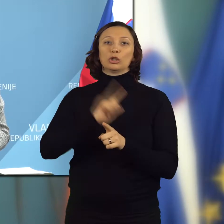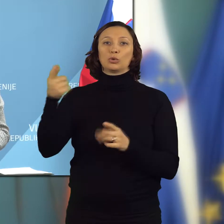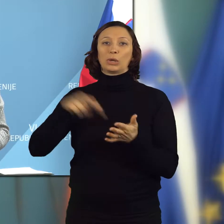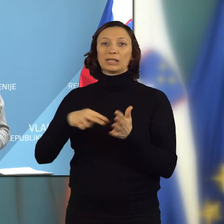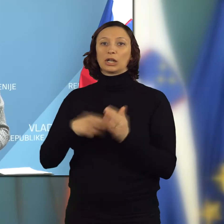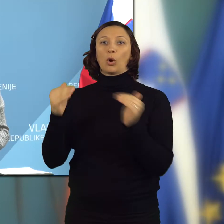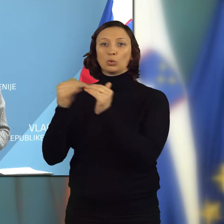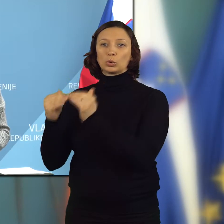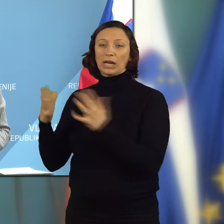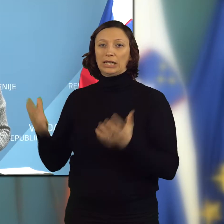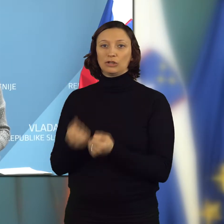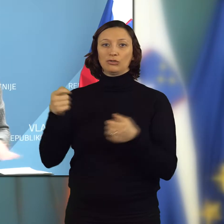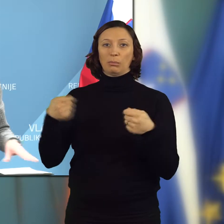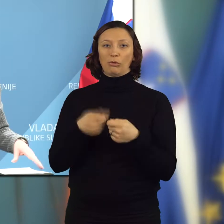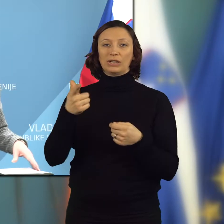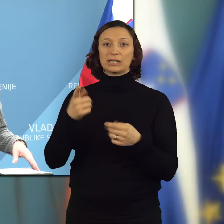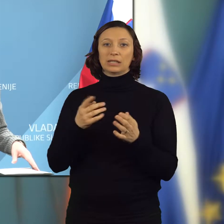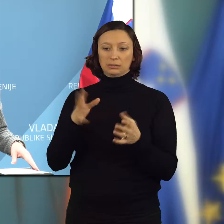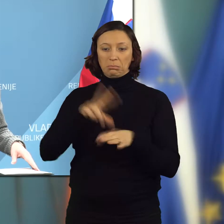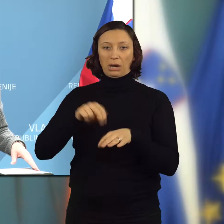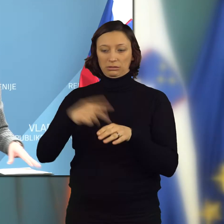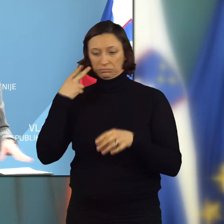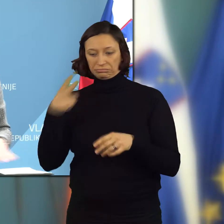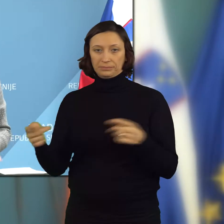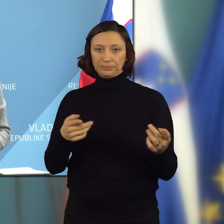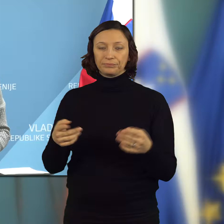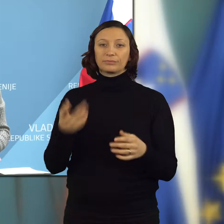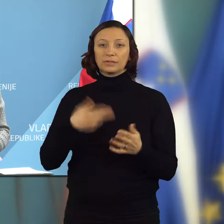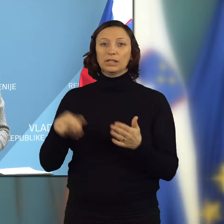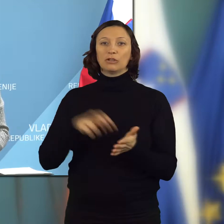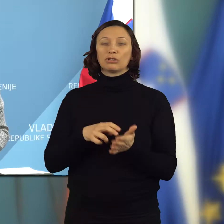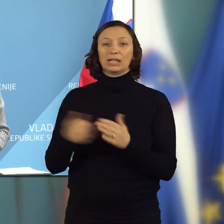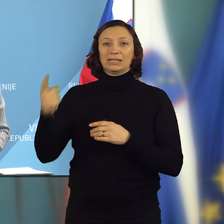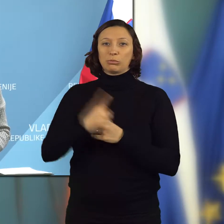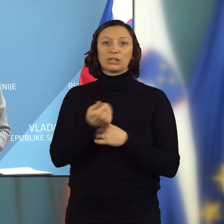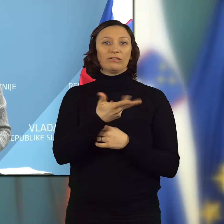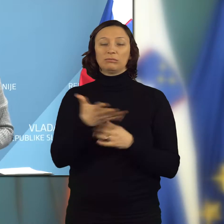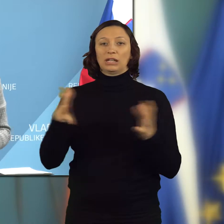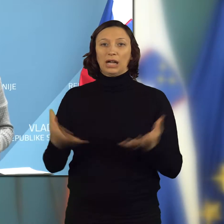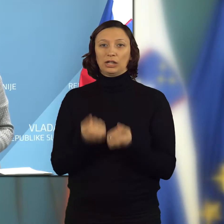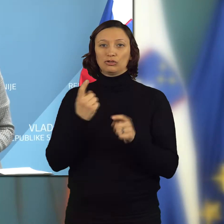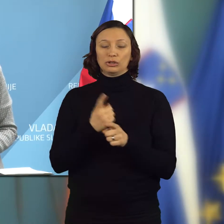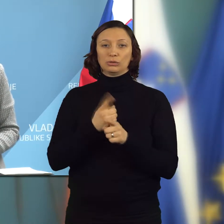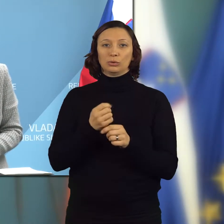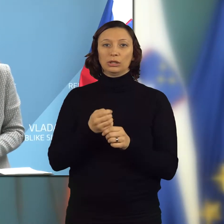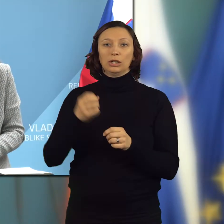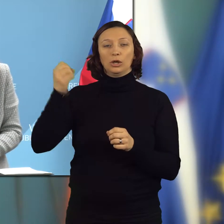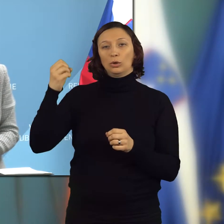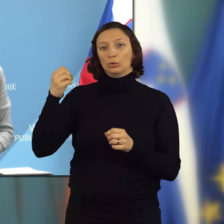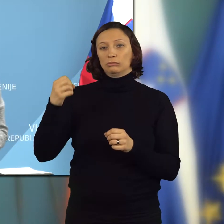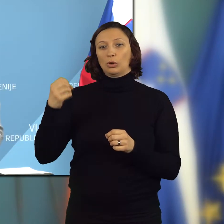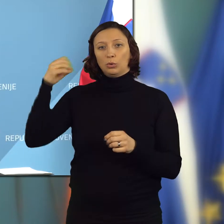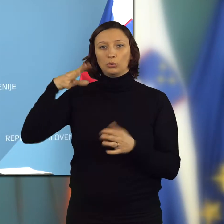strokovno usklajene rešitve, povezane z izzivi v praksi. In naj izpostavim nekatere rešitve tudi v luči